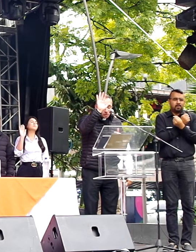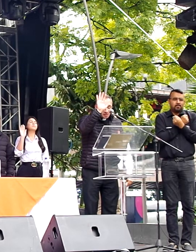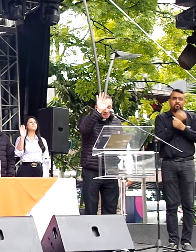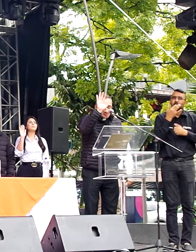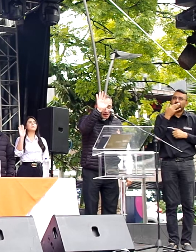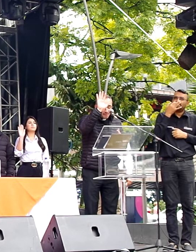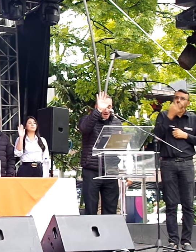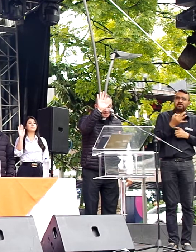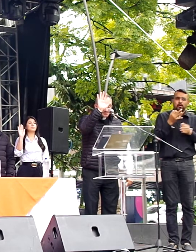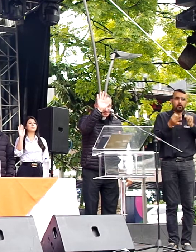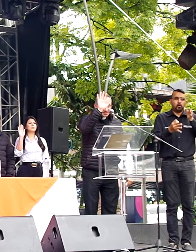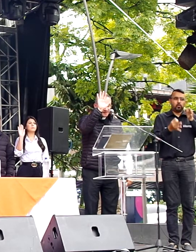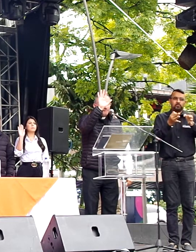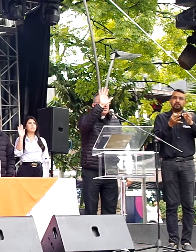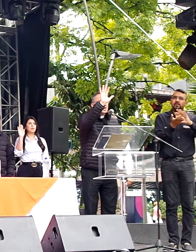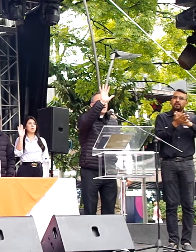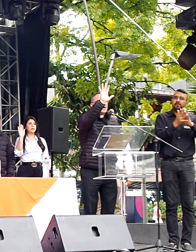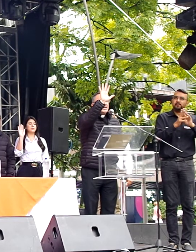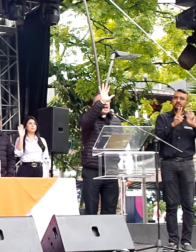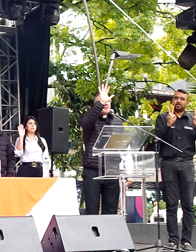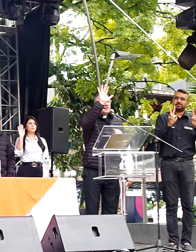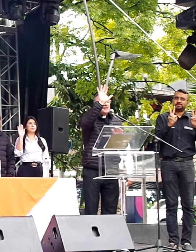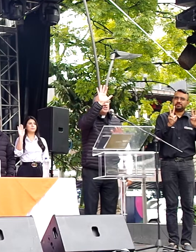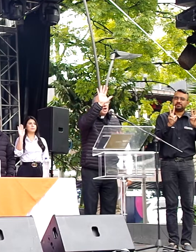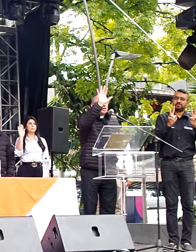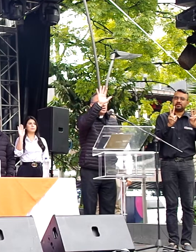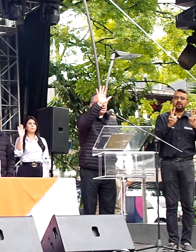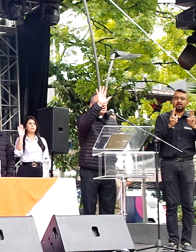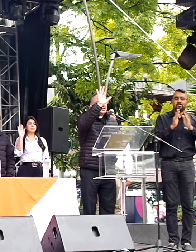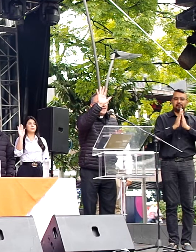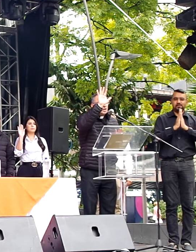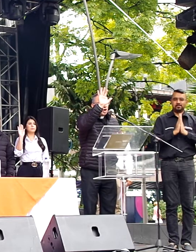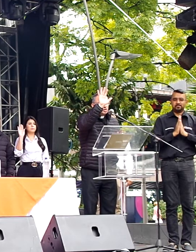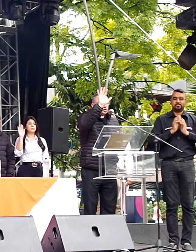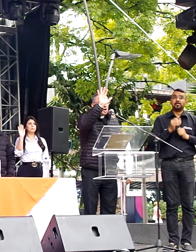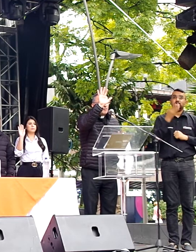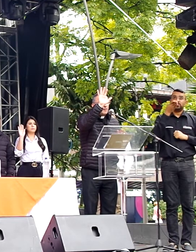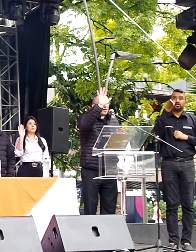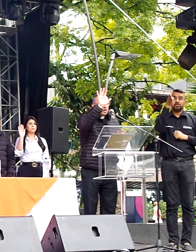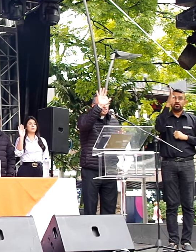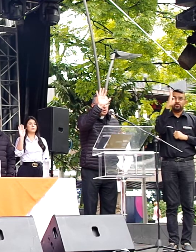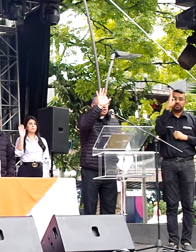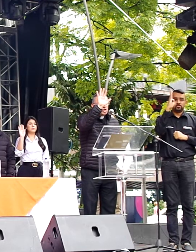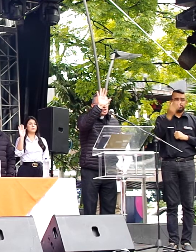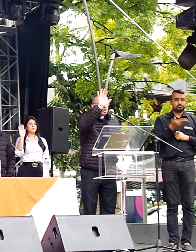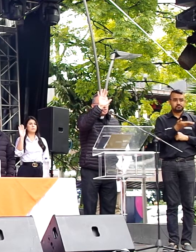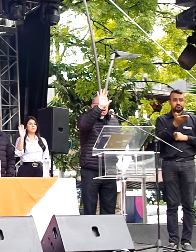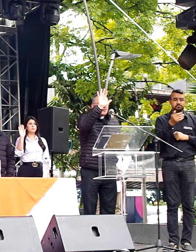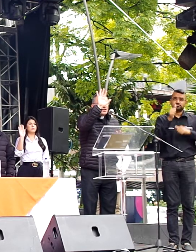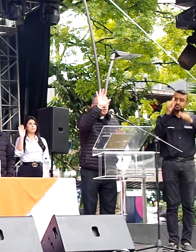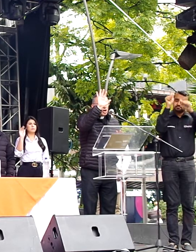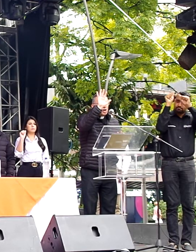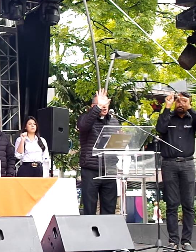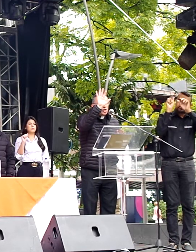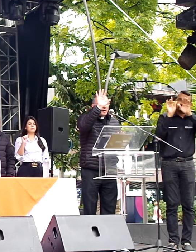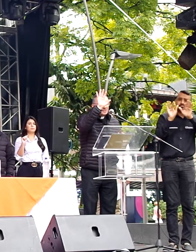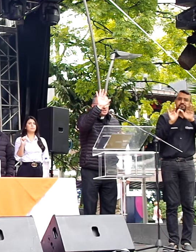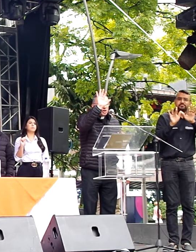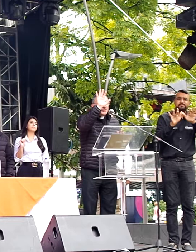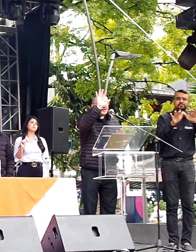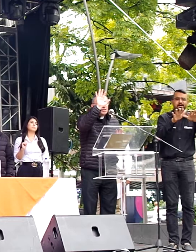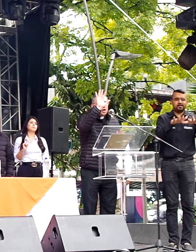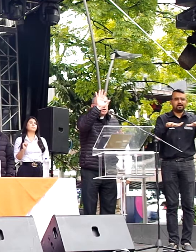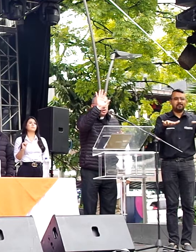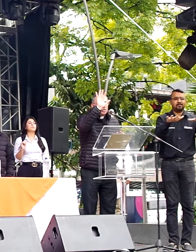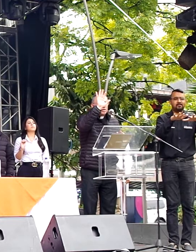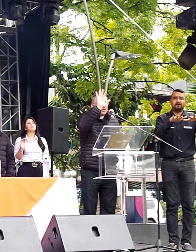de justicia y paz. Amén. Y la bendición de Dios Todopoderoso sobre todo